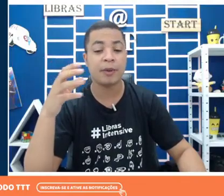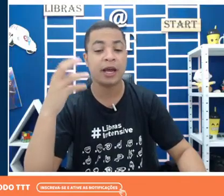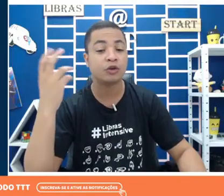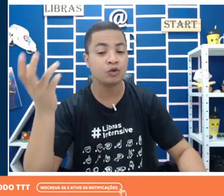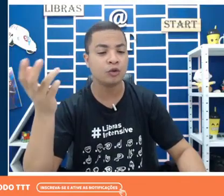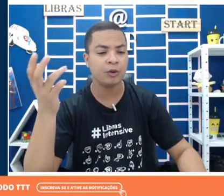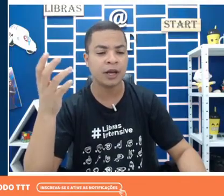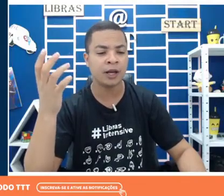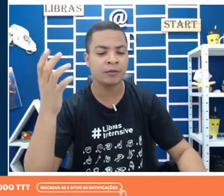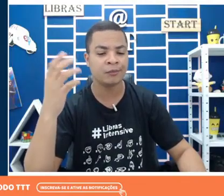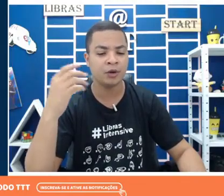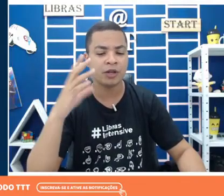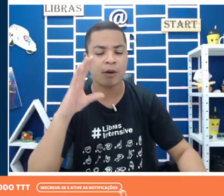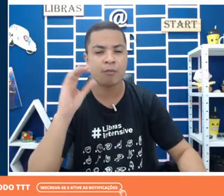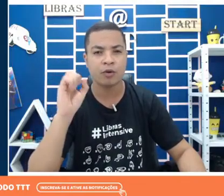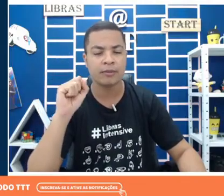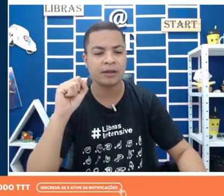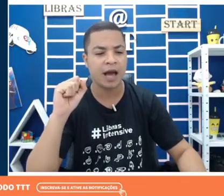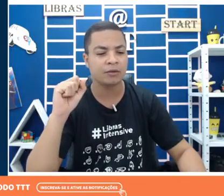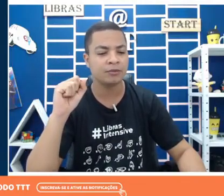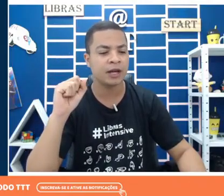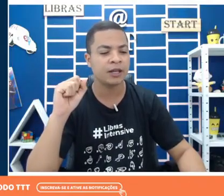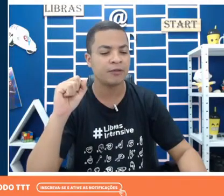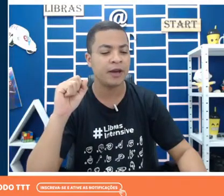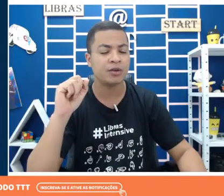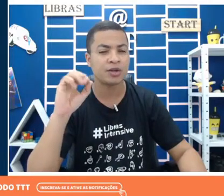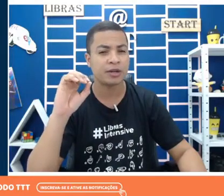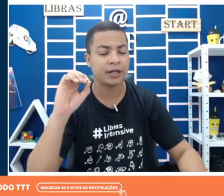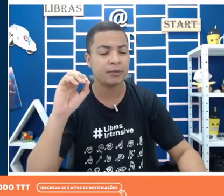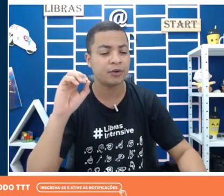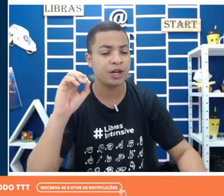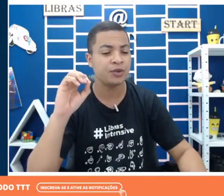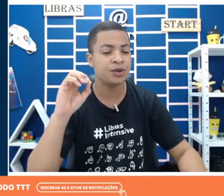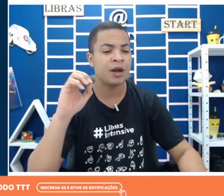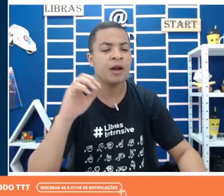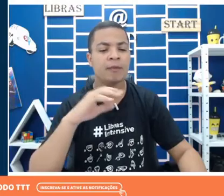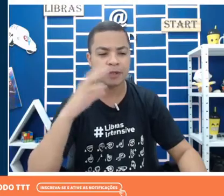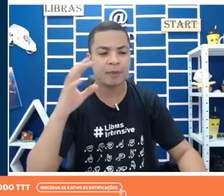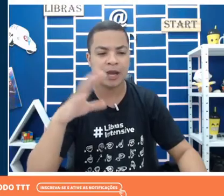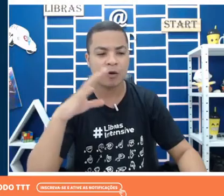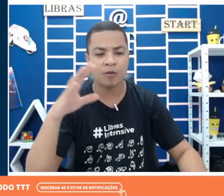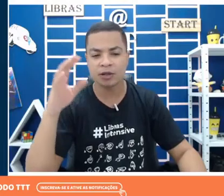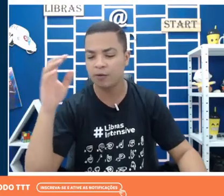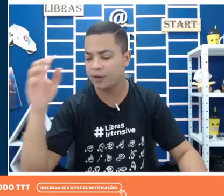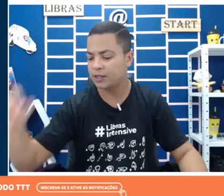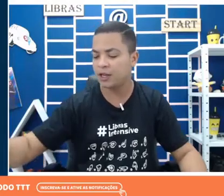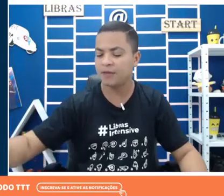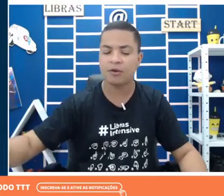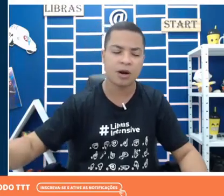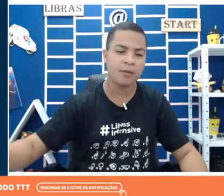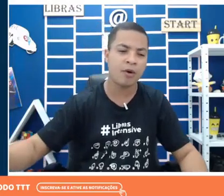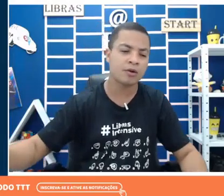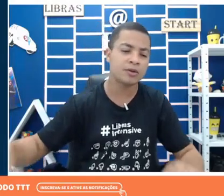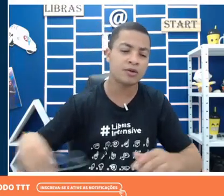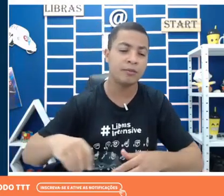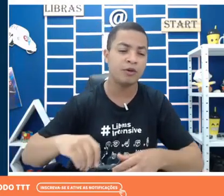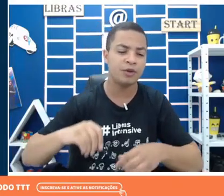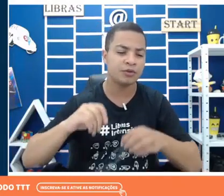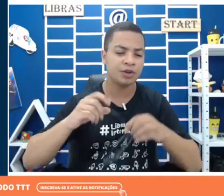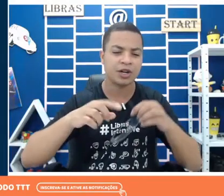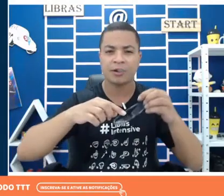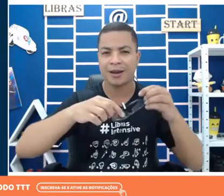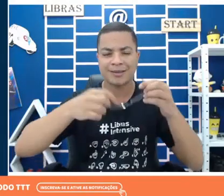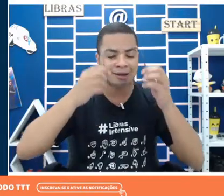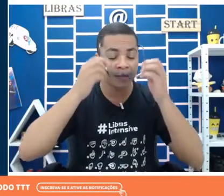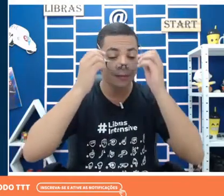dúvidas aqui, eu não peguei tudo, porque meu tempo é um pouco limitado na quinta-feira, então é só 30 minutinhos. Mas peguei algumas dúvidas aqui, eu vou colocar meu óculos que eu sou míope,